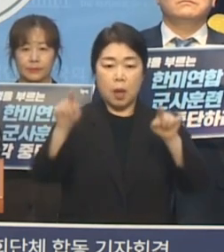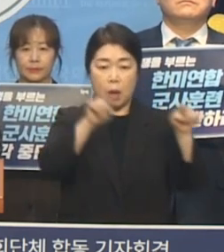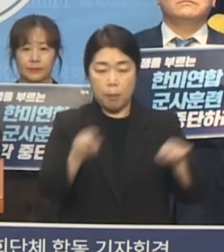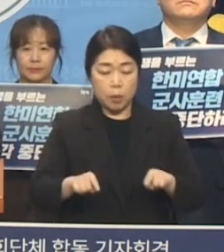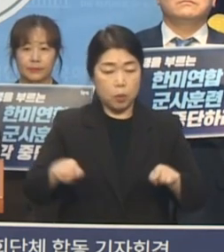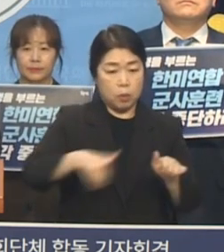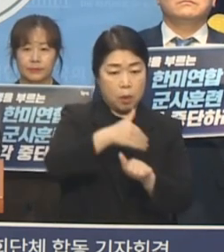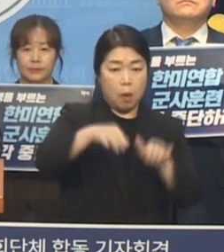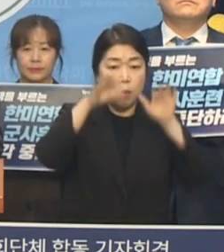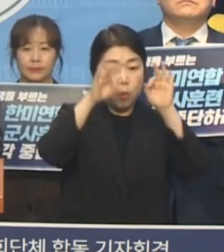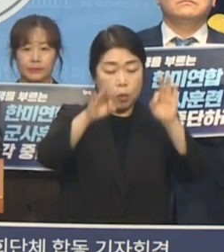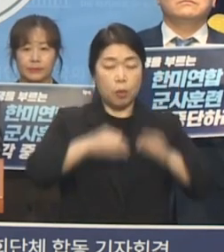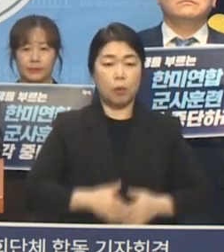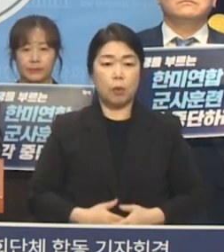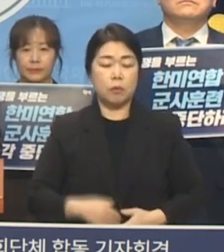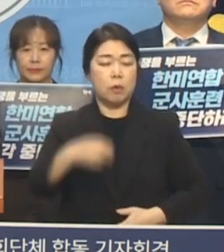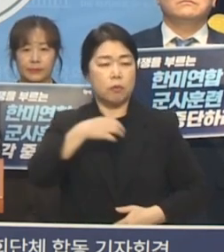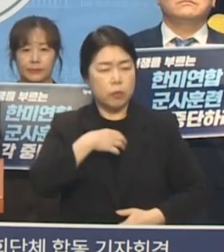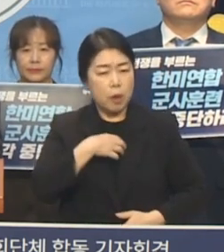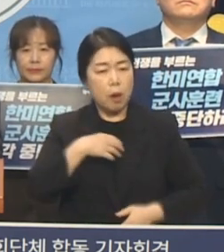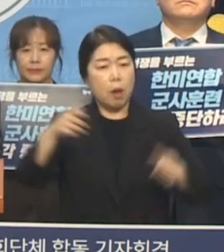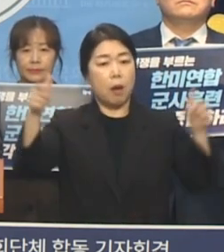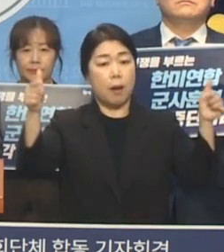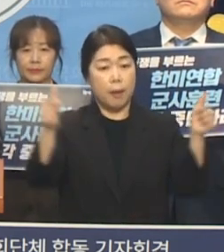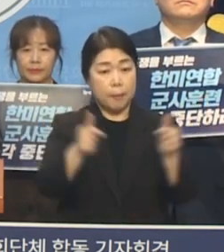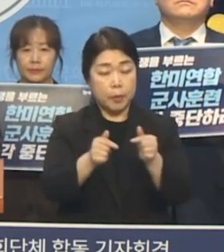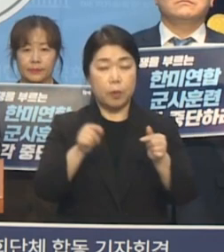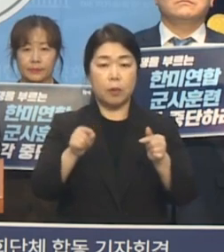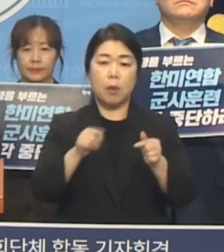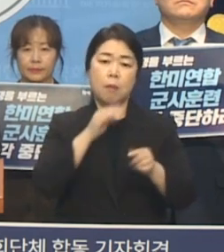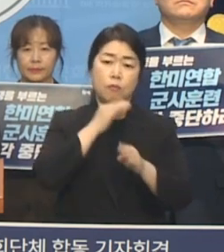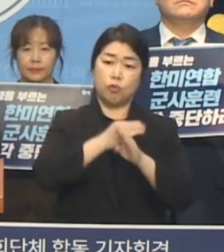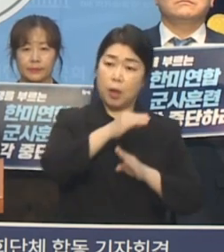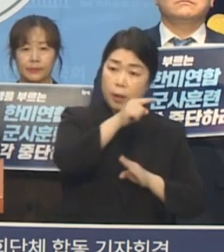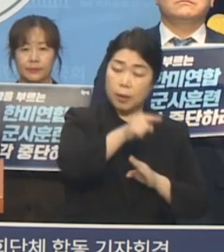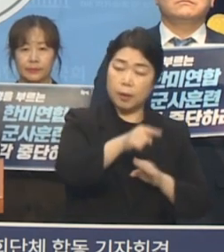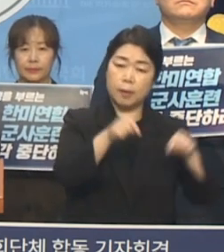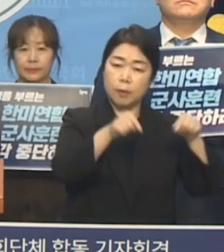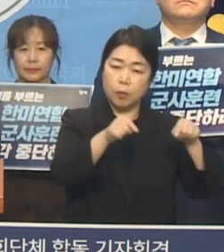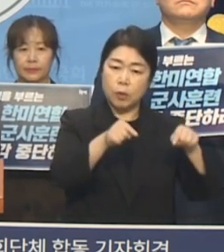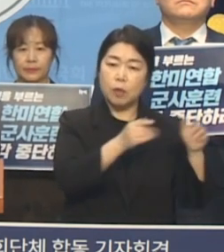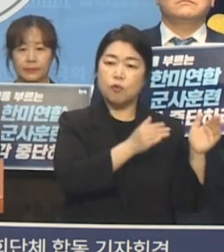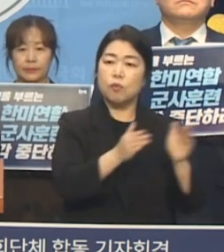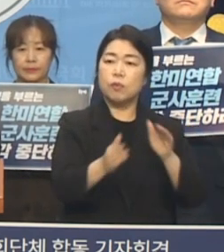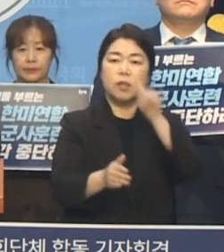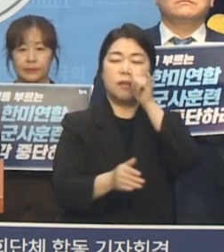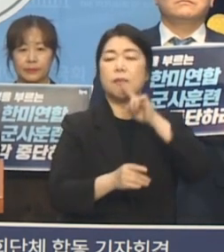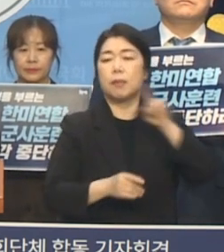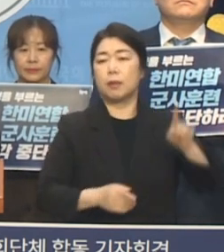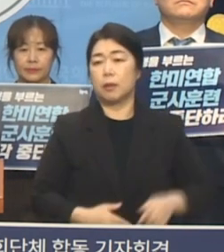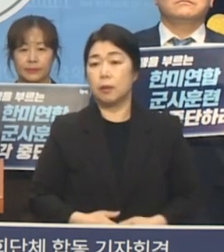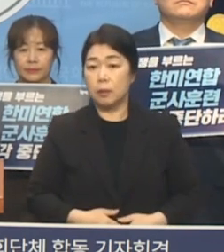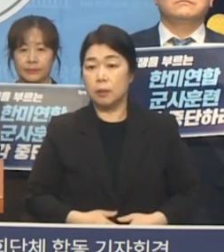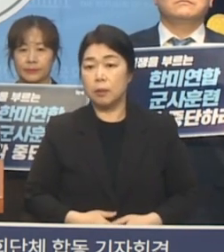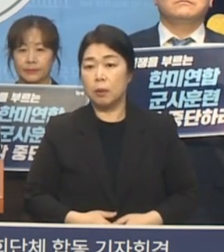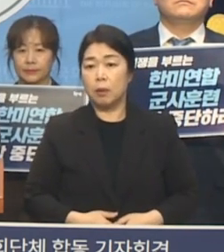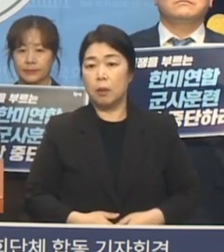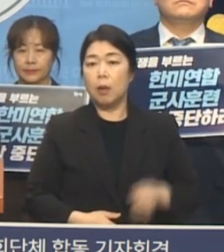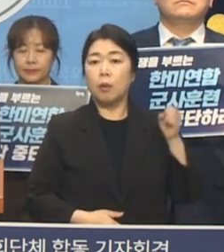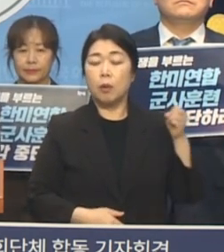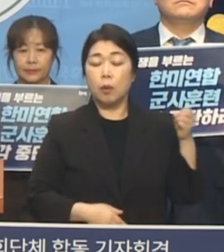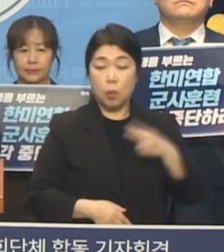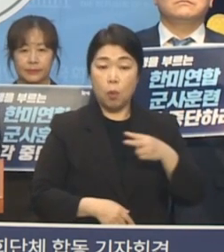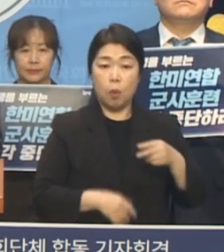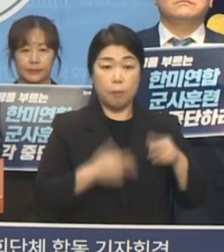상황에 비춰봤을 때 위협 감소에 대해 북한과 논의할 준비가 돼 있고 그렇게 할 의향이